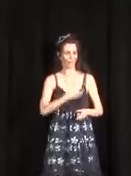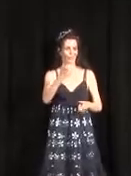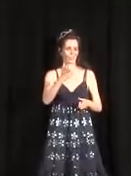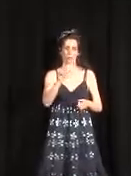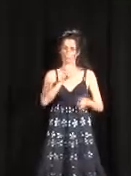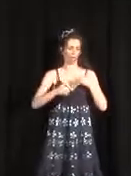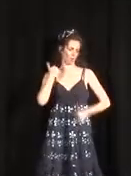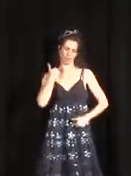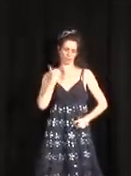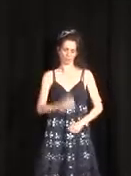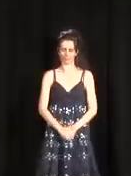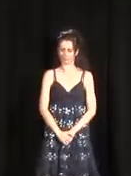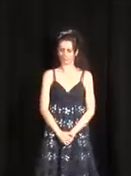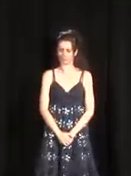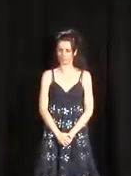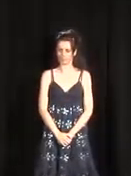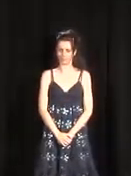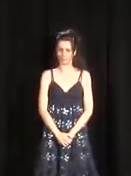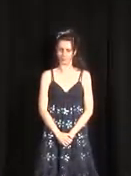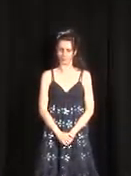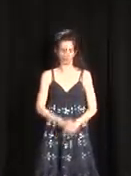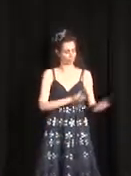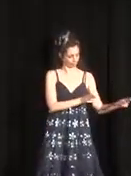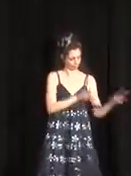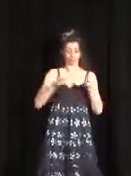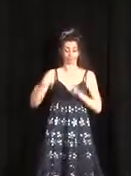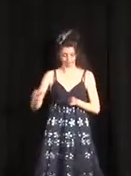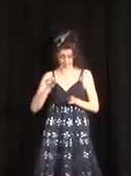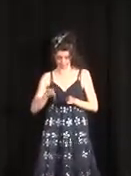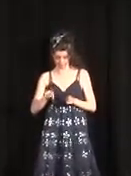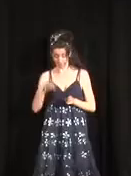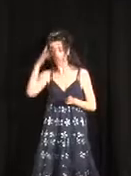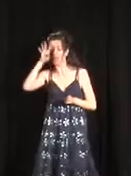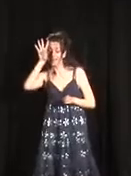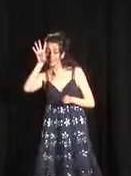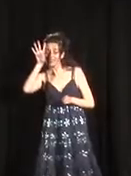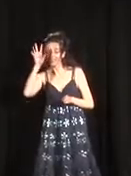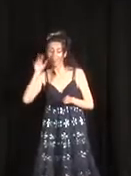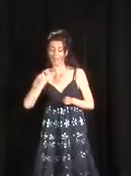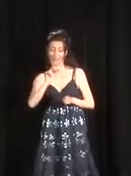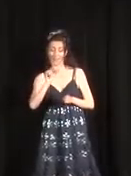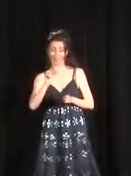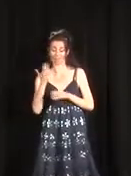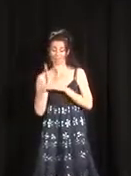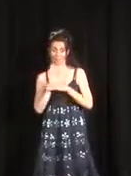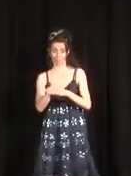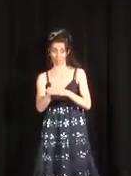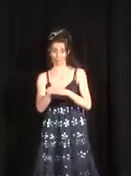handicap. Et une deuxième partie dans laquelle Alexandra va vous présenter, vous donner un bel